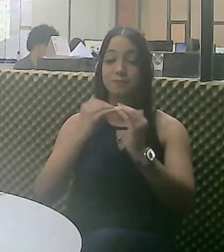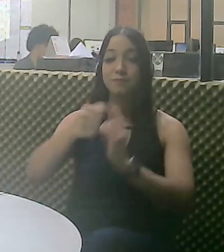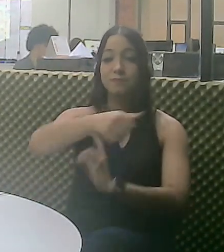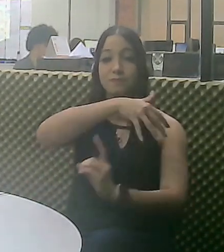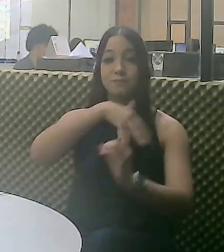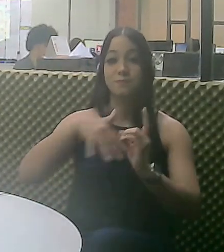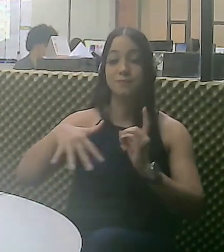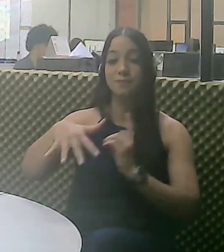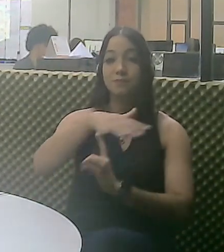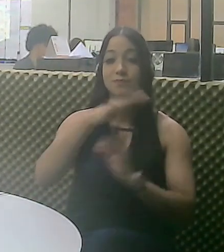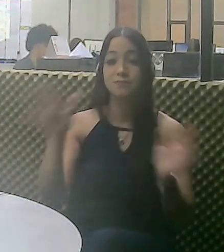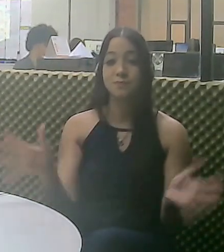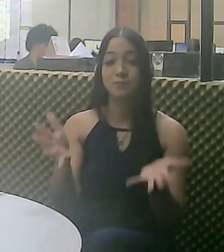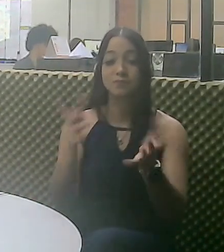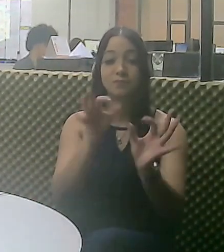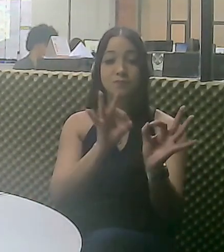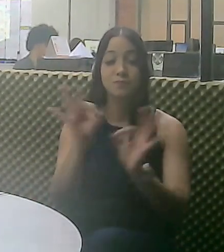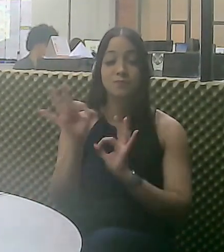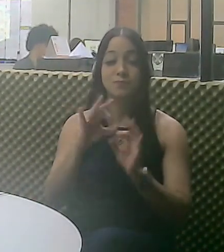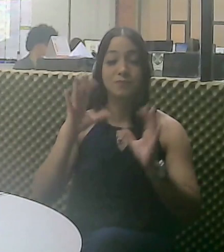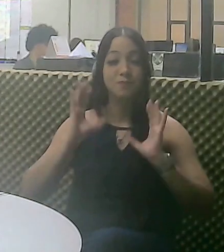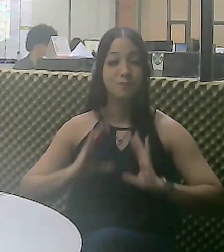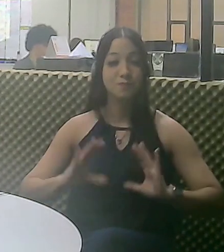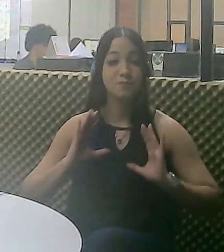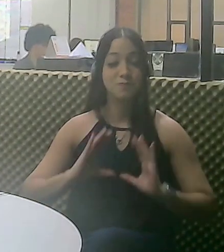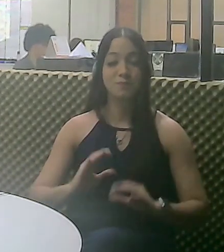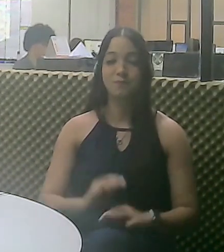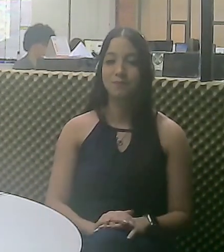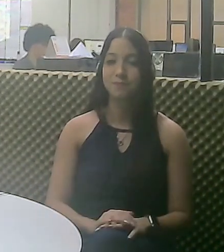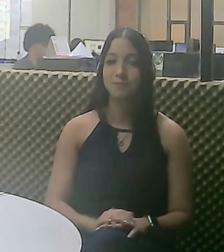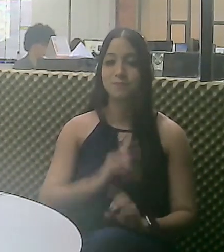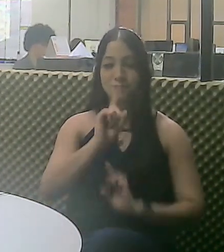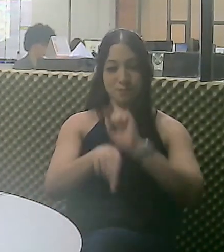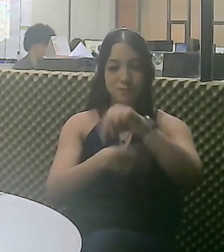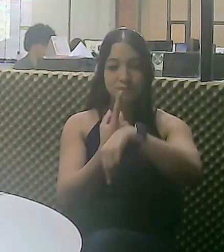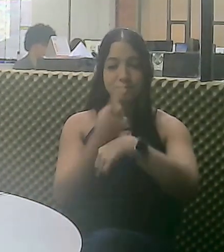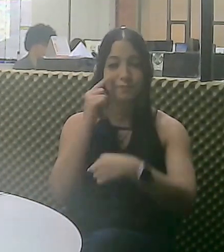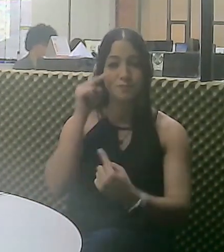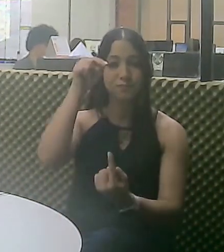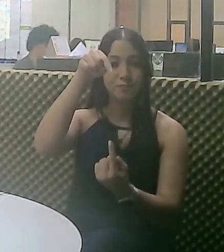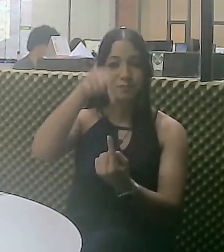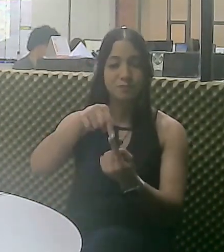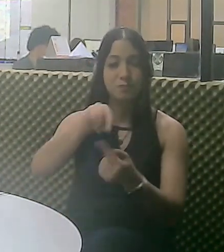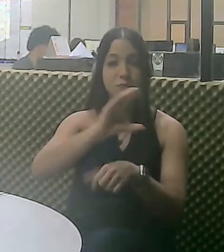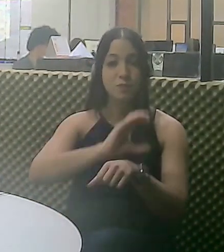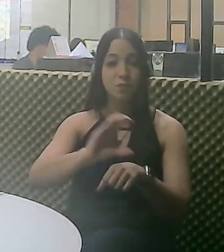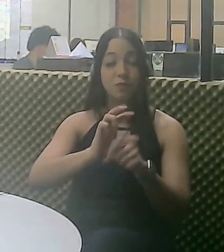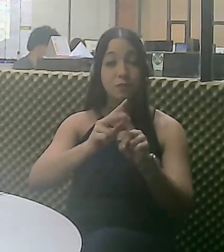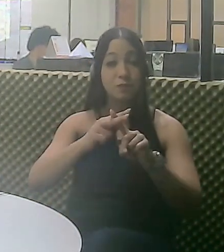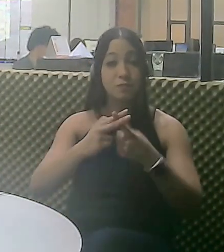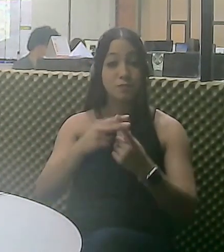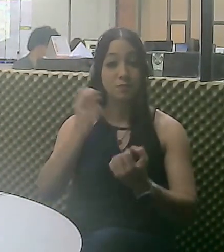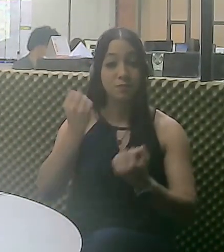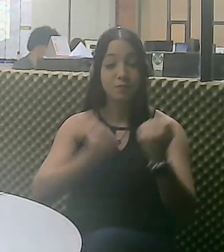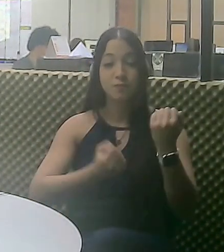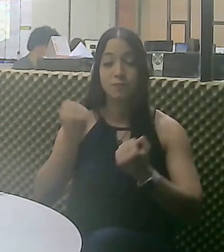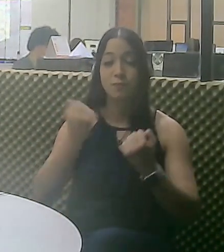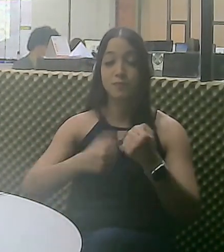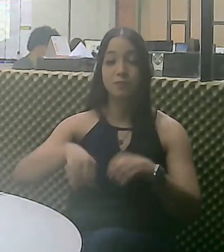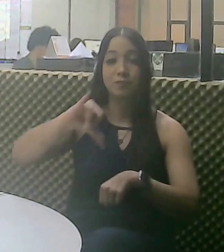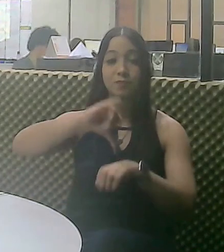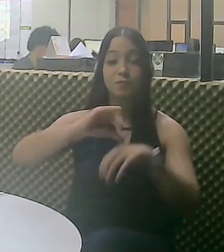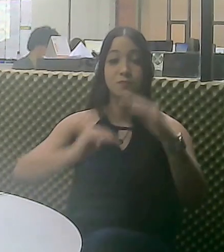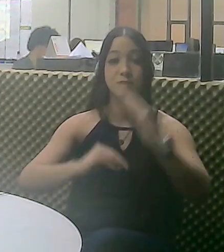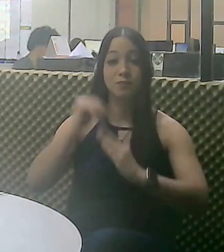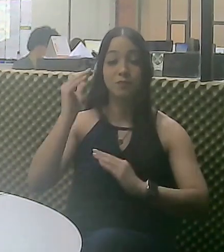Social promove o projeto tá na praça a iniciativa voltada para alunos dos cursos de mecânica automotiva do